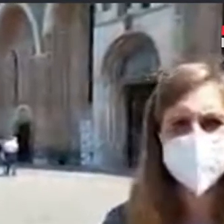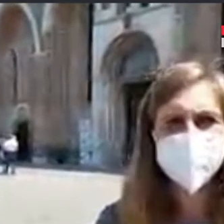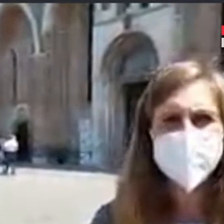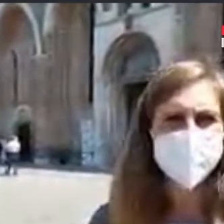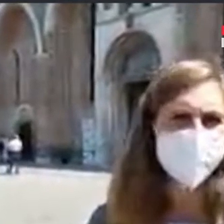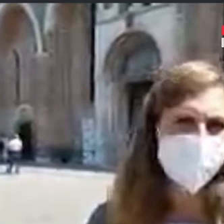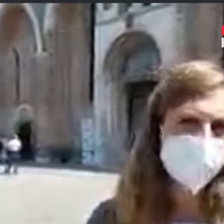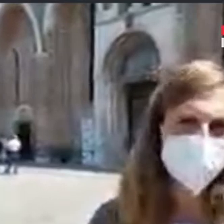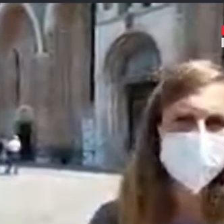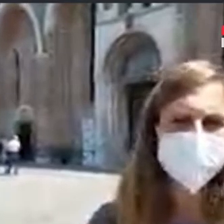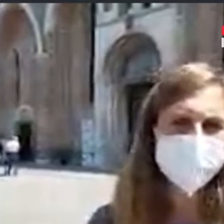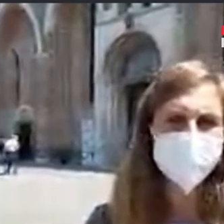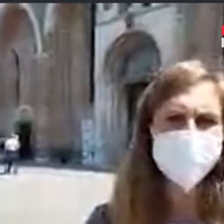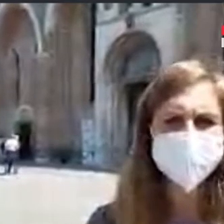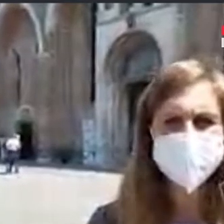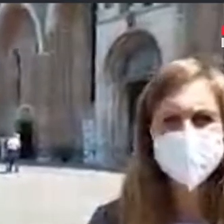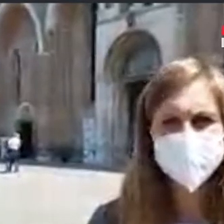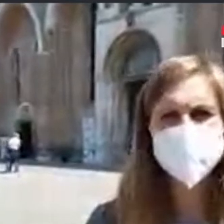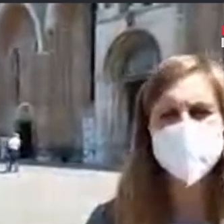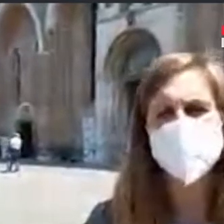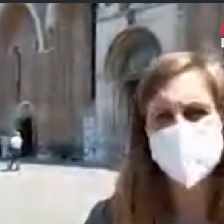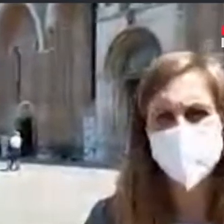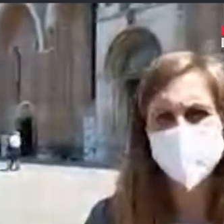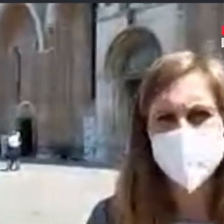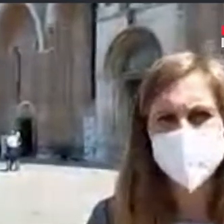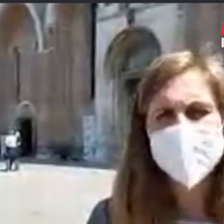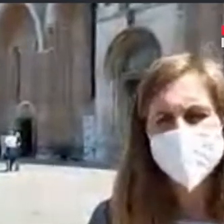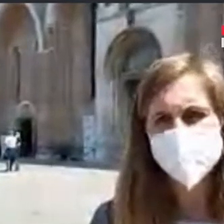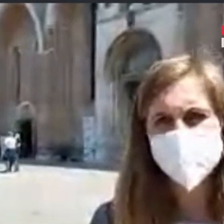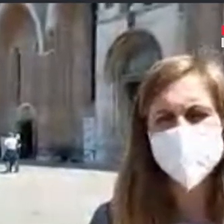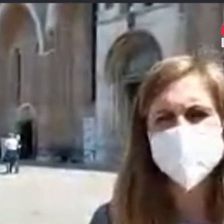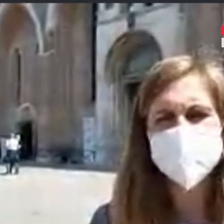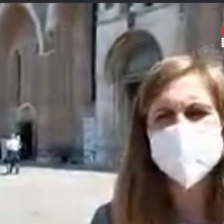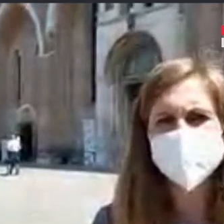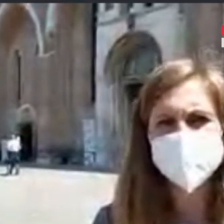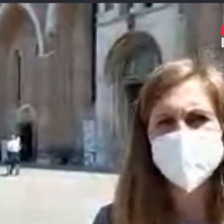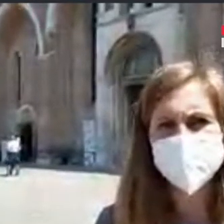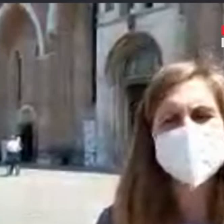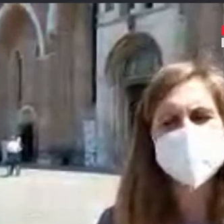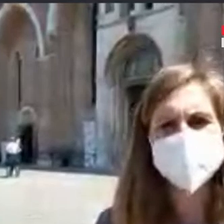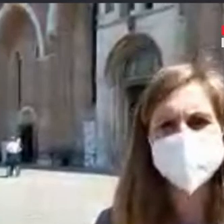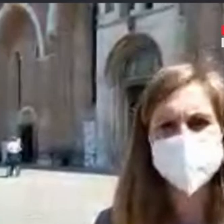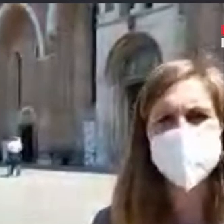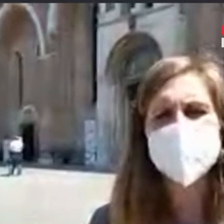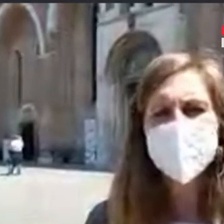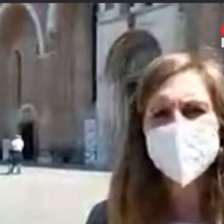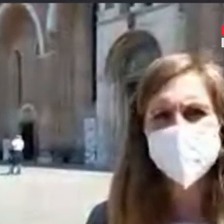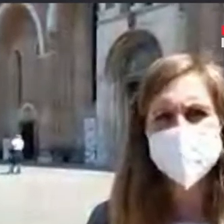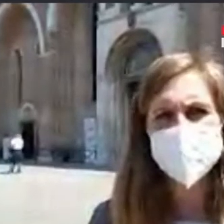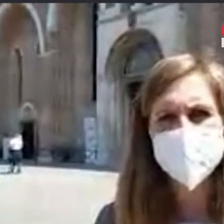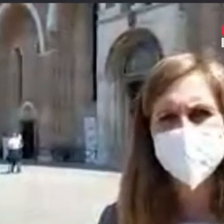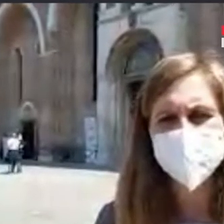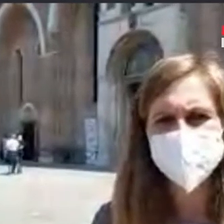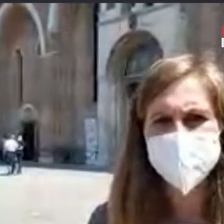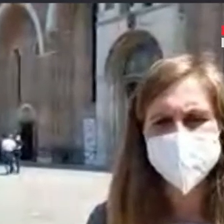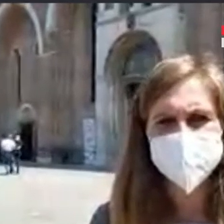su, tranne che per gli ottantenni, gli ultra ottantenni che invece mantengono sempre l'accesso libero insieme ai sanitari. Quindi 15.000